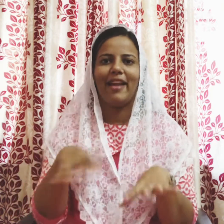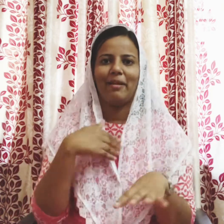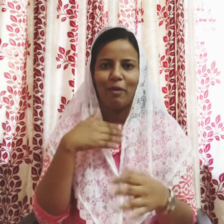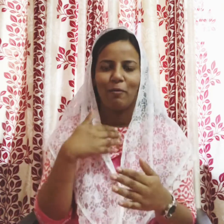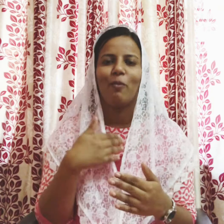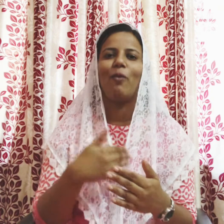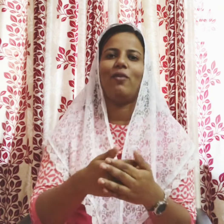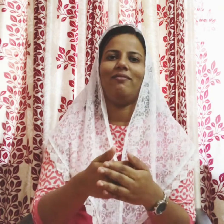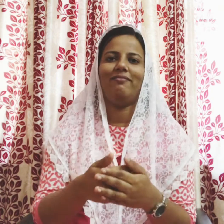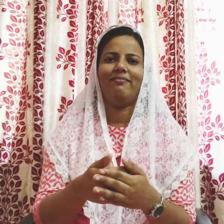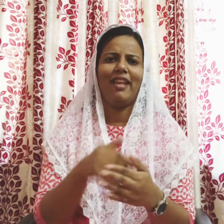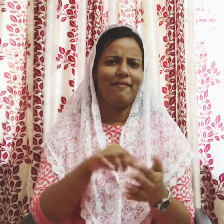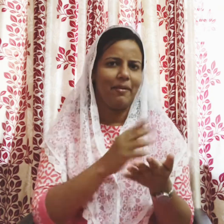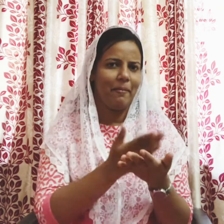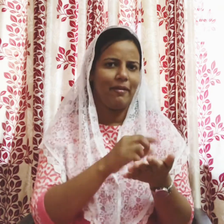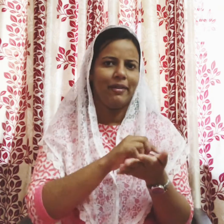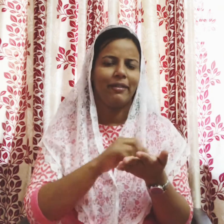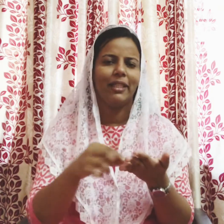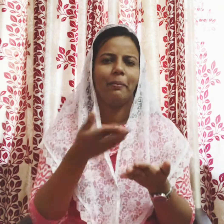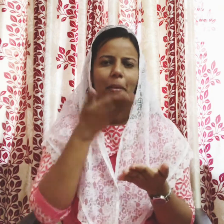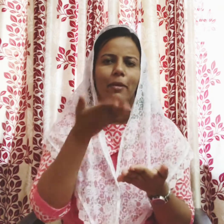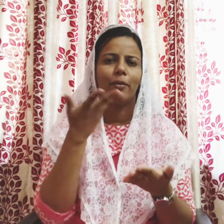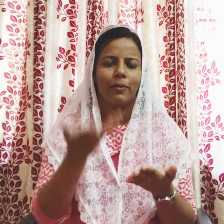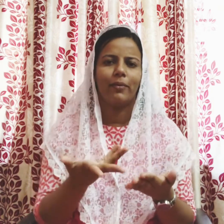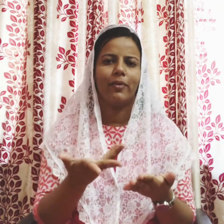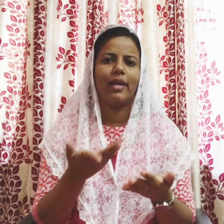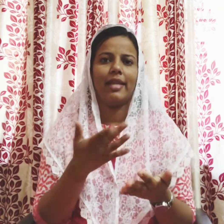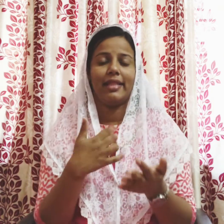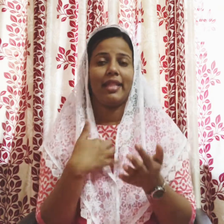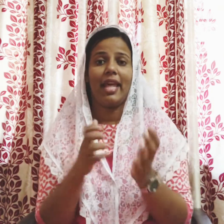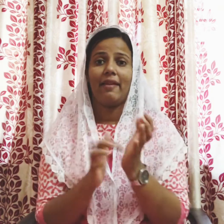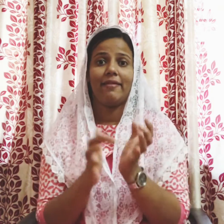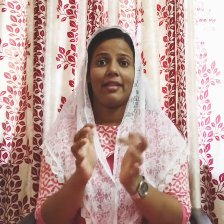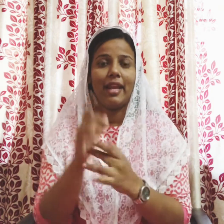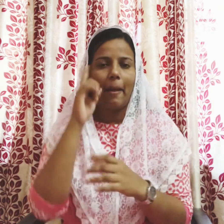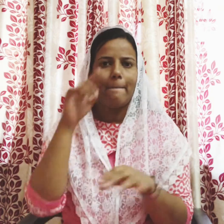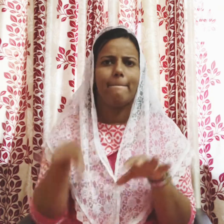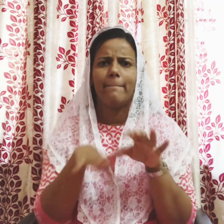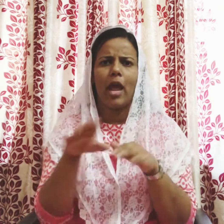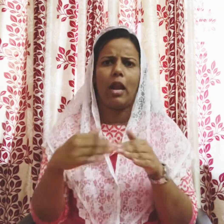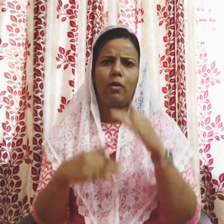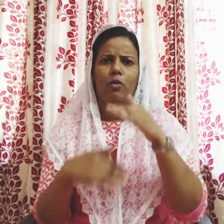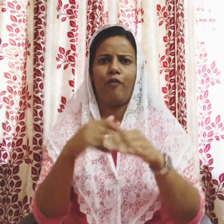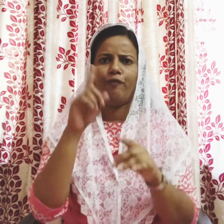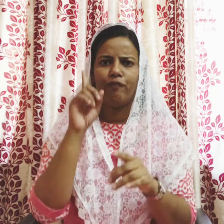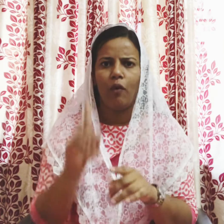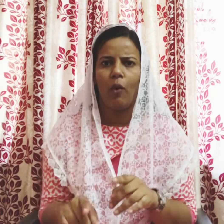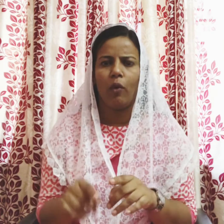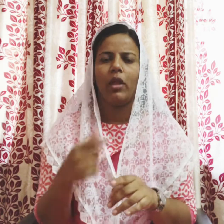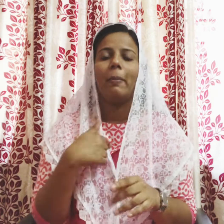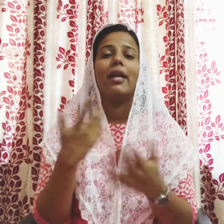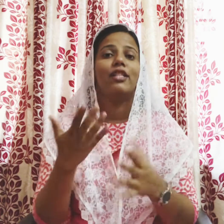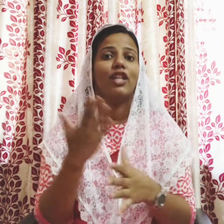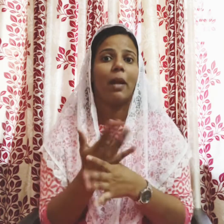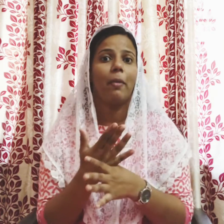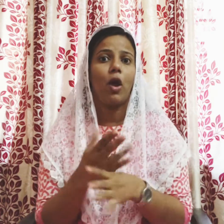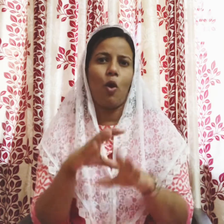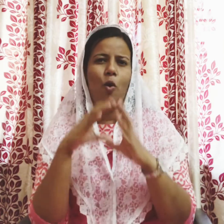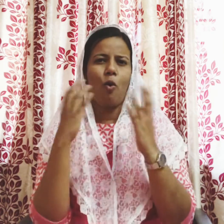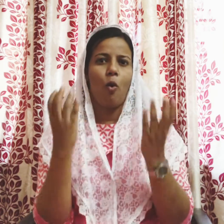പൊയ്ക്കൊണ്ടിരിക്കുന്നത്. അപ്പം ഇവിടെ തിരുവചനം നമ്മളിത് പഠിപ്പിക്കുക. ആ ഒരു പദ്ധതിയിൽ നമ്മൾ മുന്നേറണമെങ്കിൽ നമ്മൾ ഈ ലോകത്തിൽ ജീവിക്കുമ്പോൾ നമുക്ക്